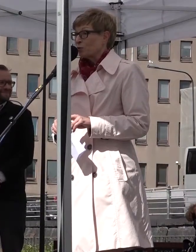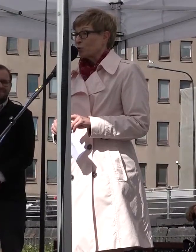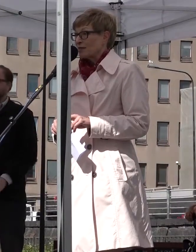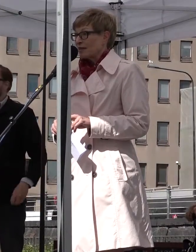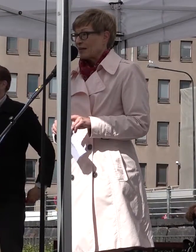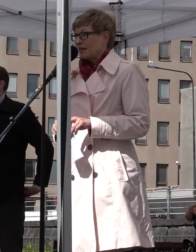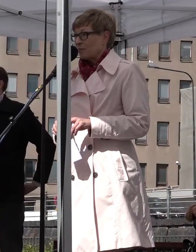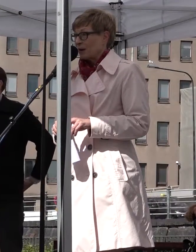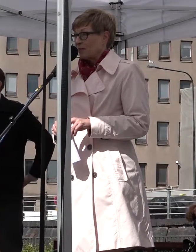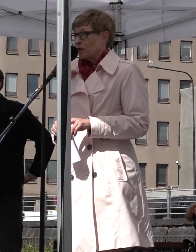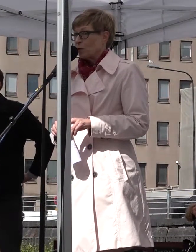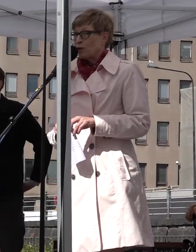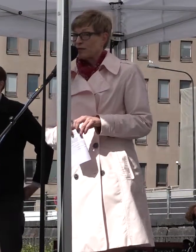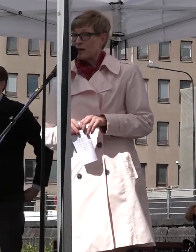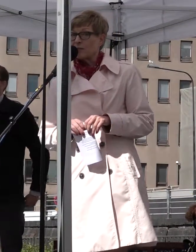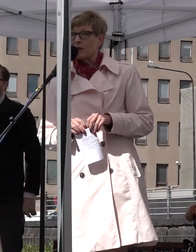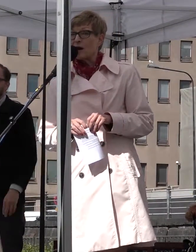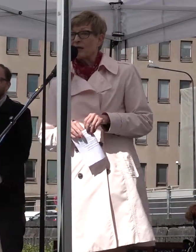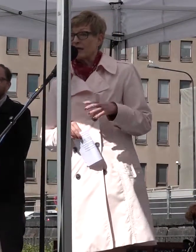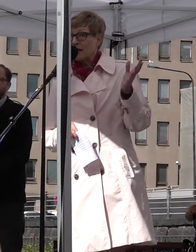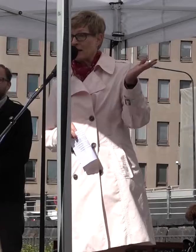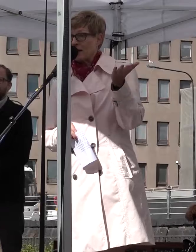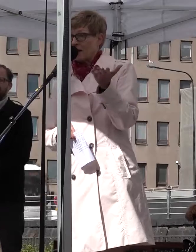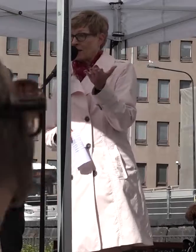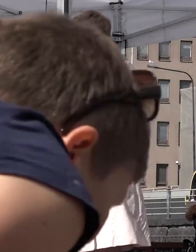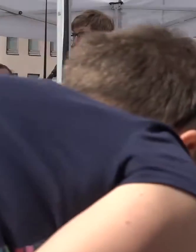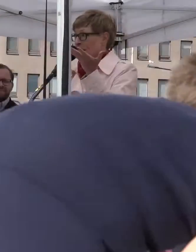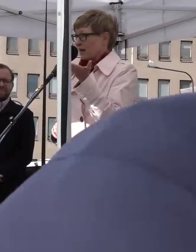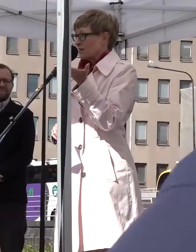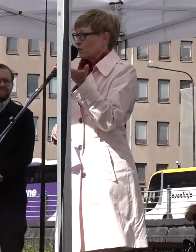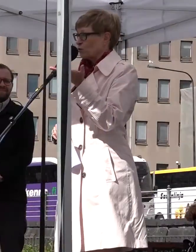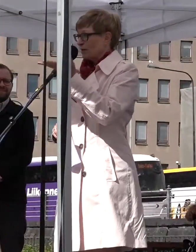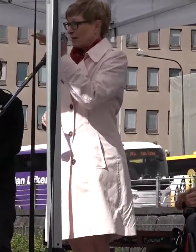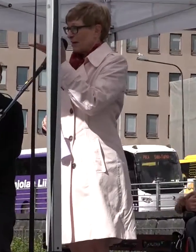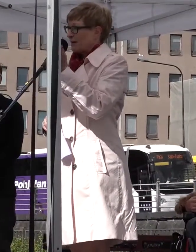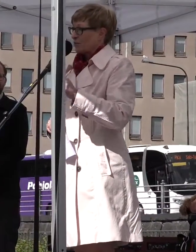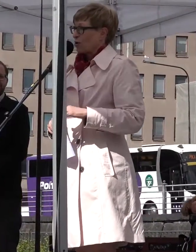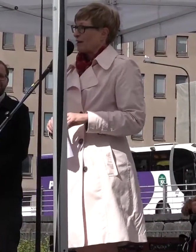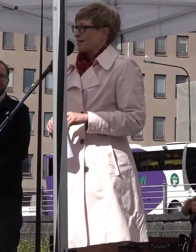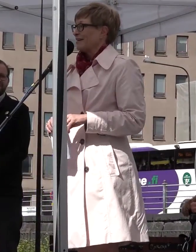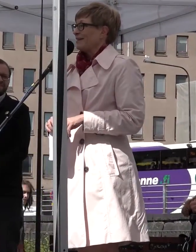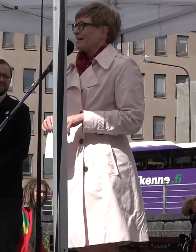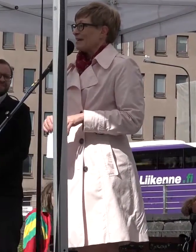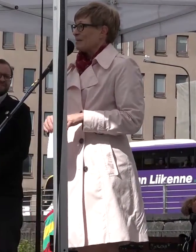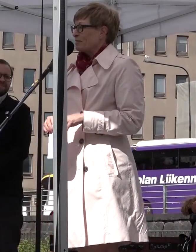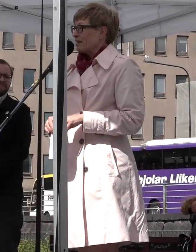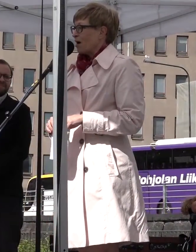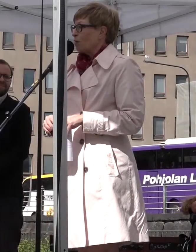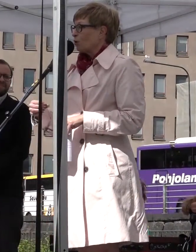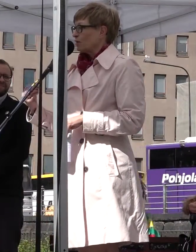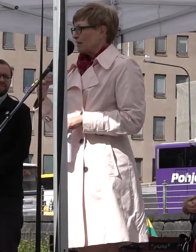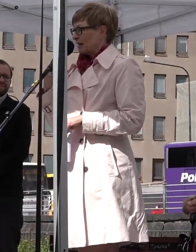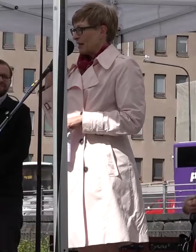työ jatkuu tästä eteenpäin. Yhdessä me kaikki täällä tänään, järjestöt, te, jokainen